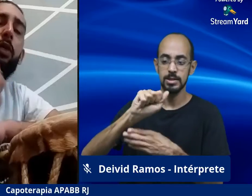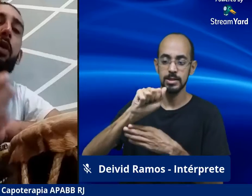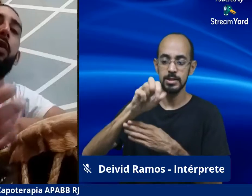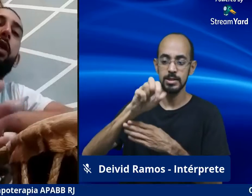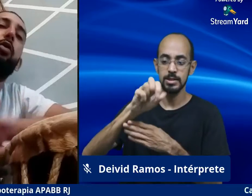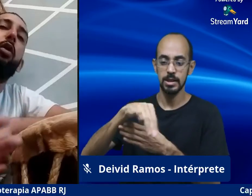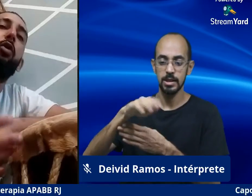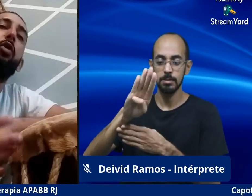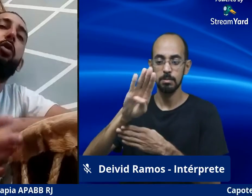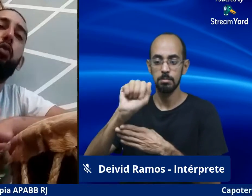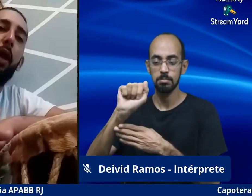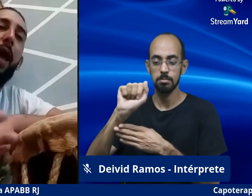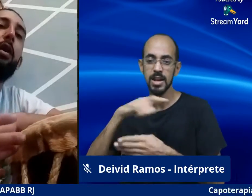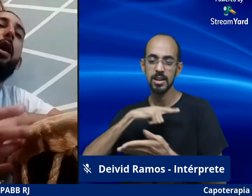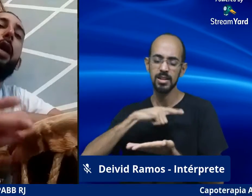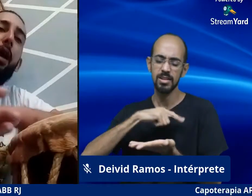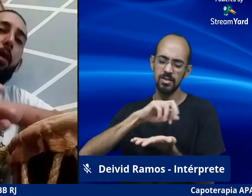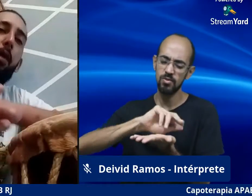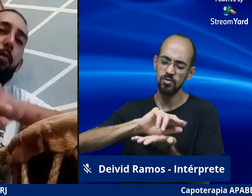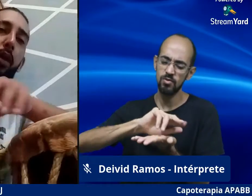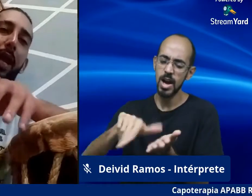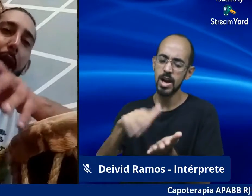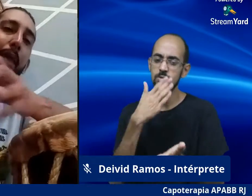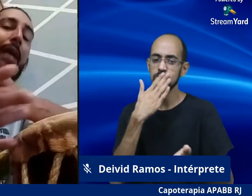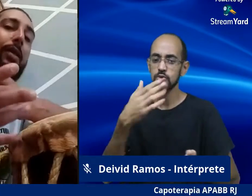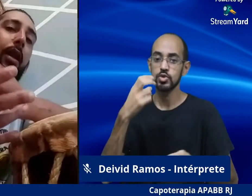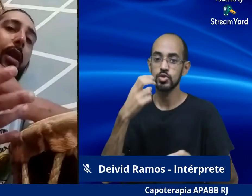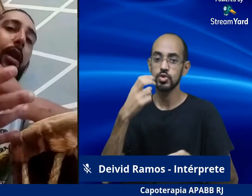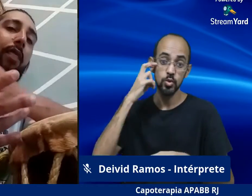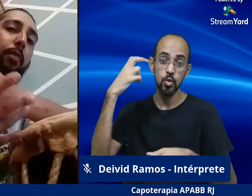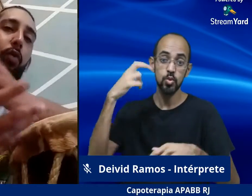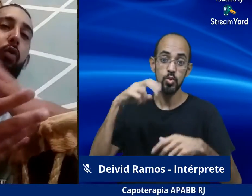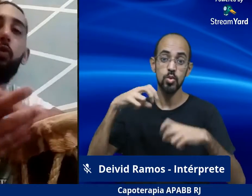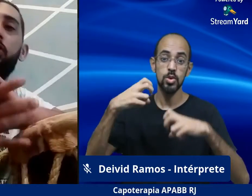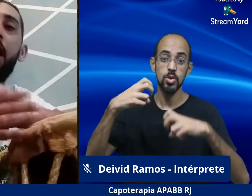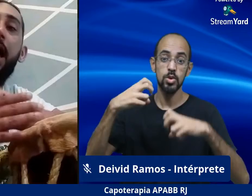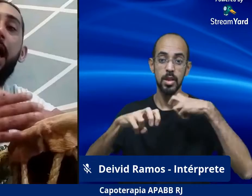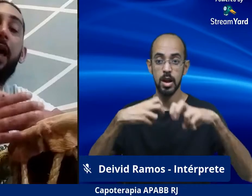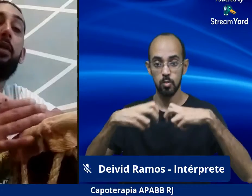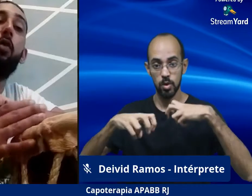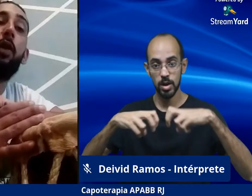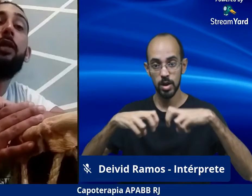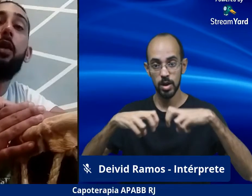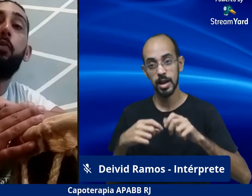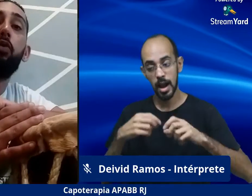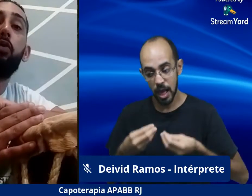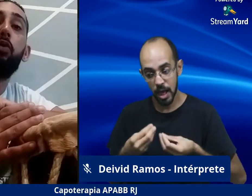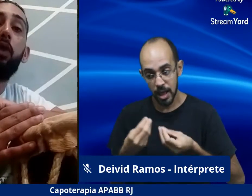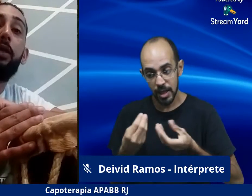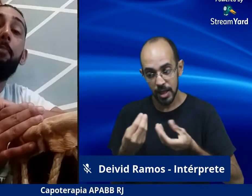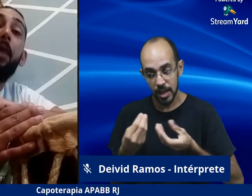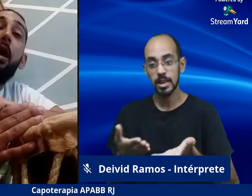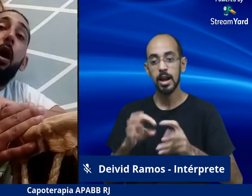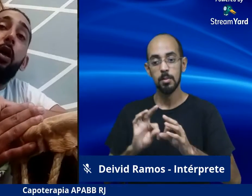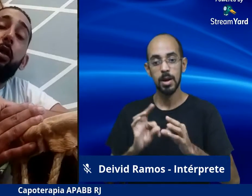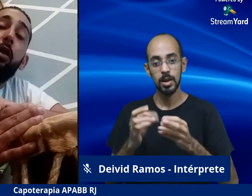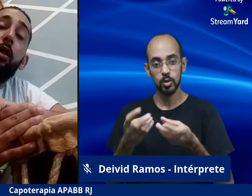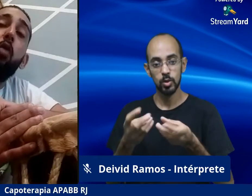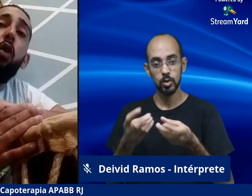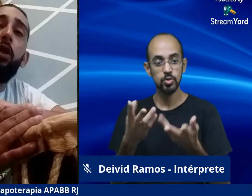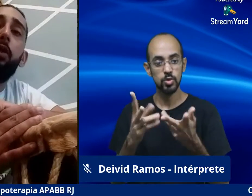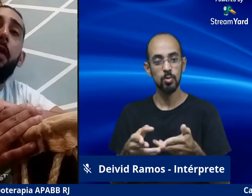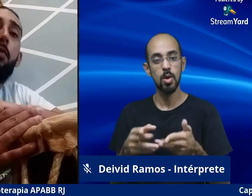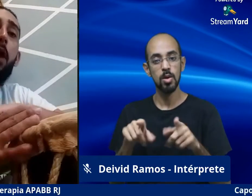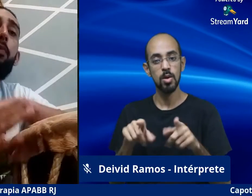inúmeras manifestações culturais que a capoeira ela abraça e leva para todo mundo, assim como a nossa língua portuguesa.